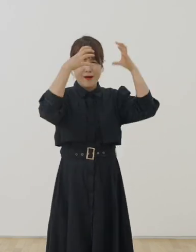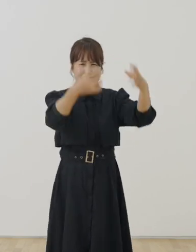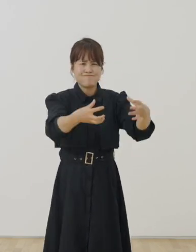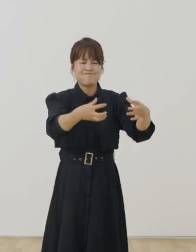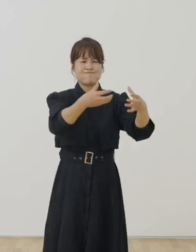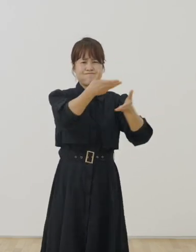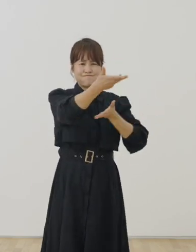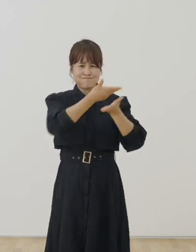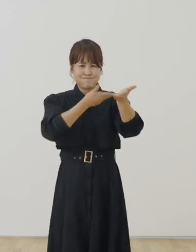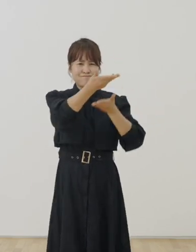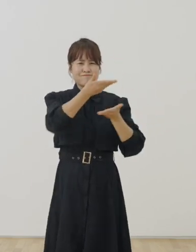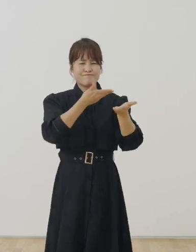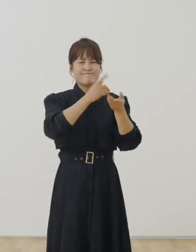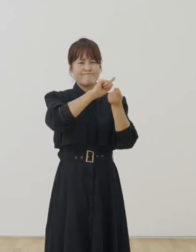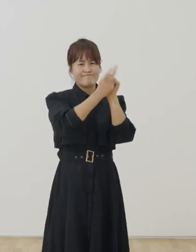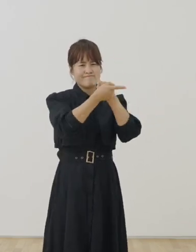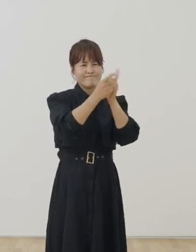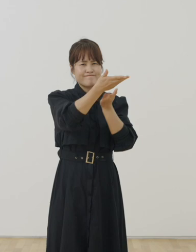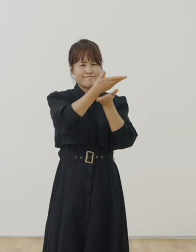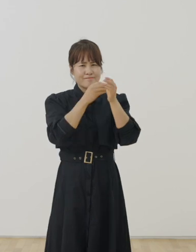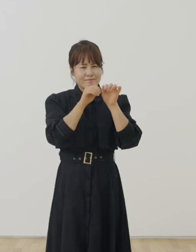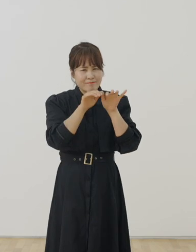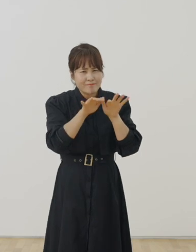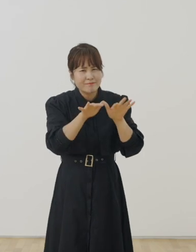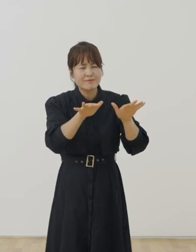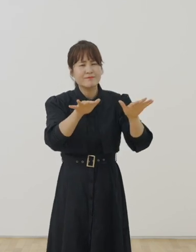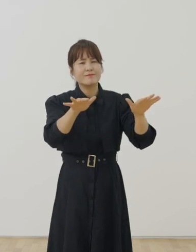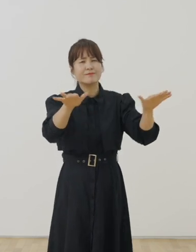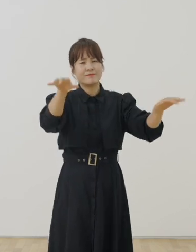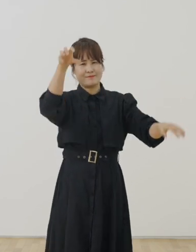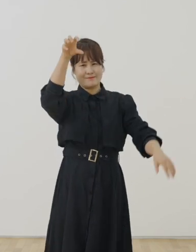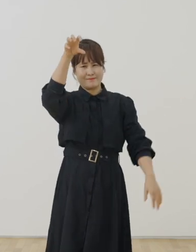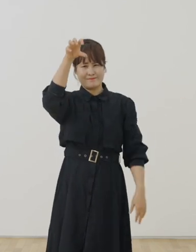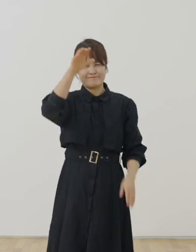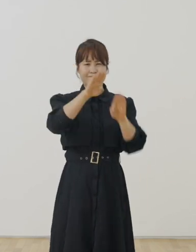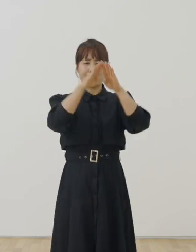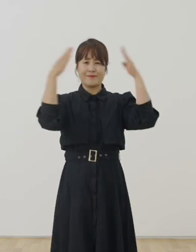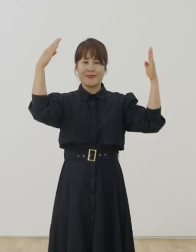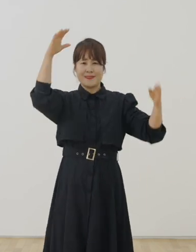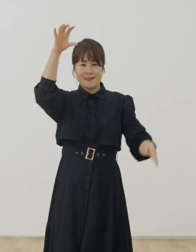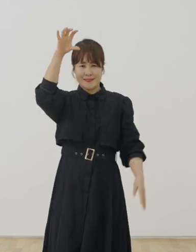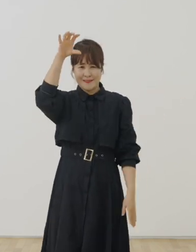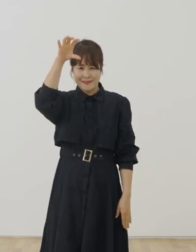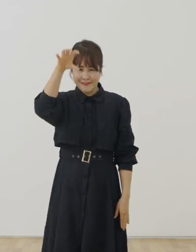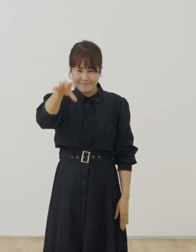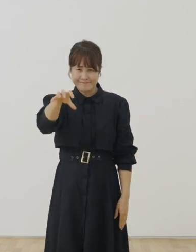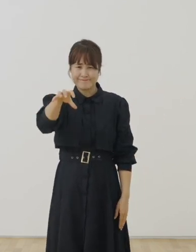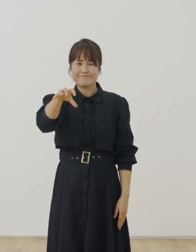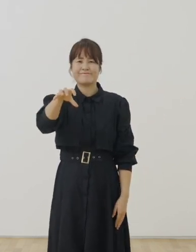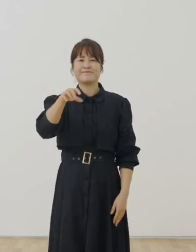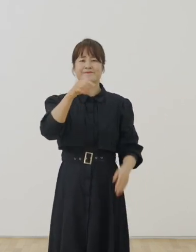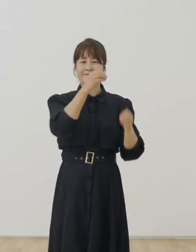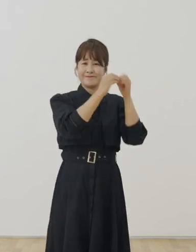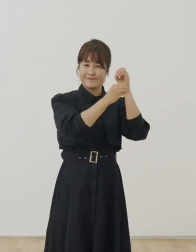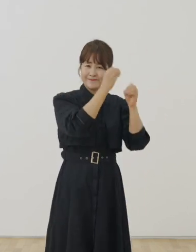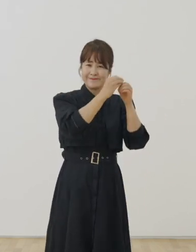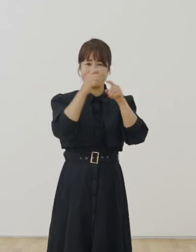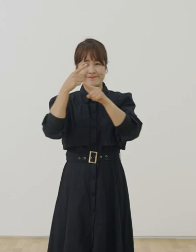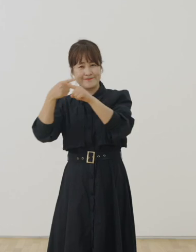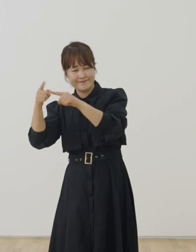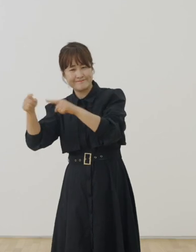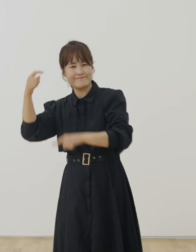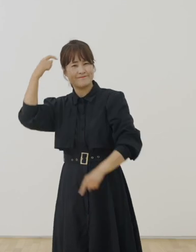외부가 자극적 관계로 서로 작용하고 울려 퍼질 때 그 공간에서 시나